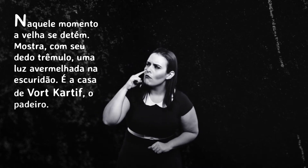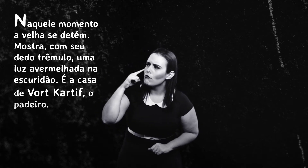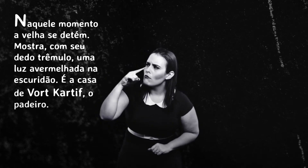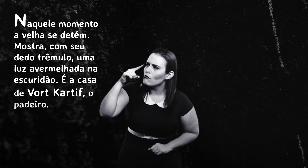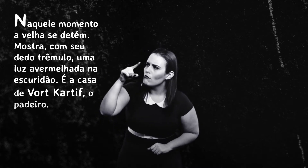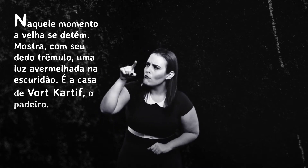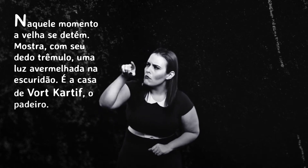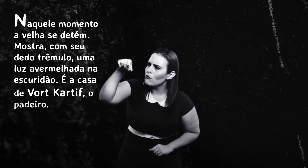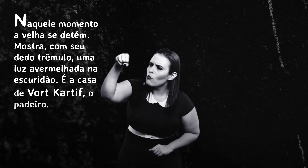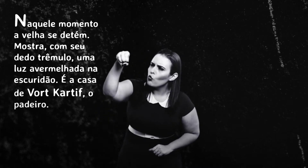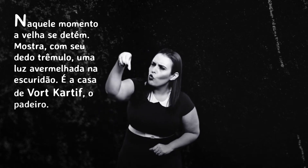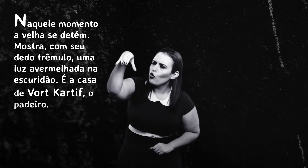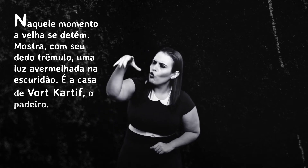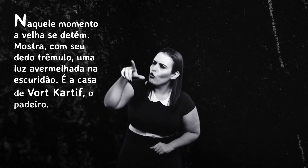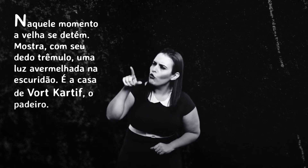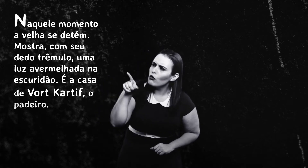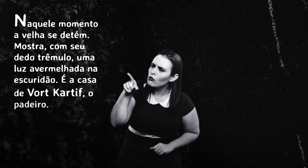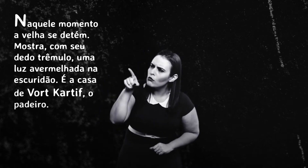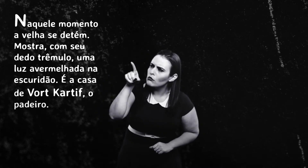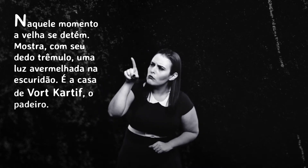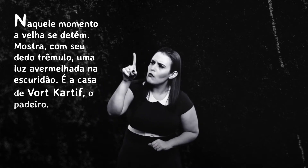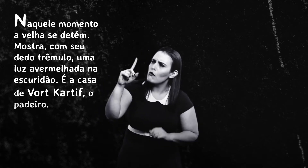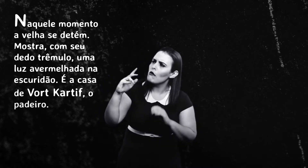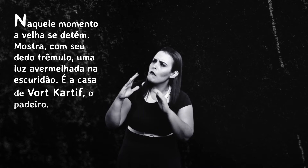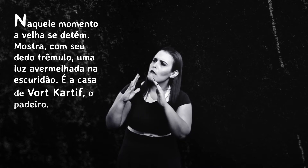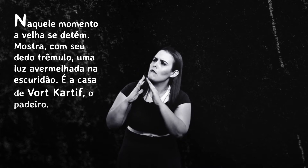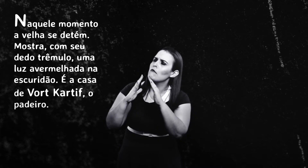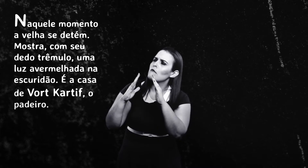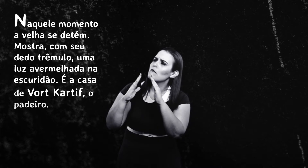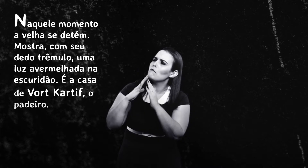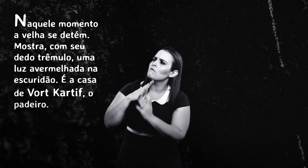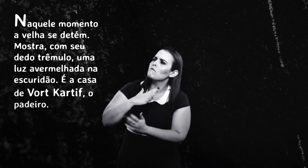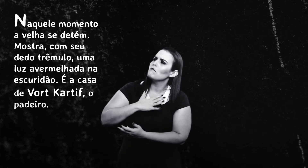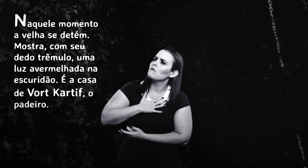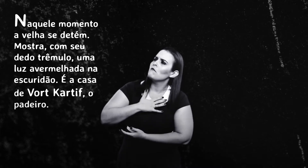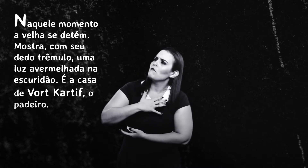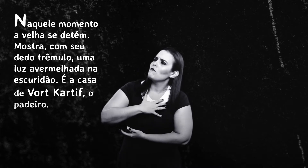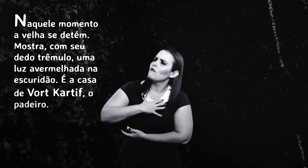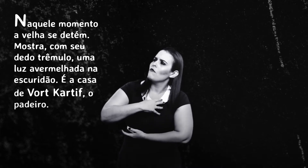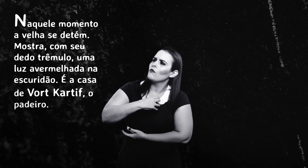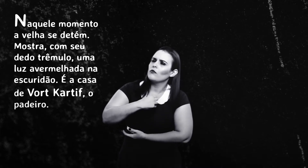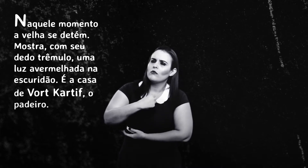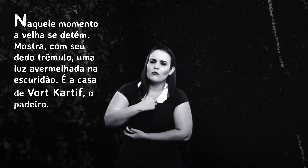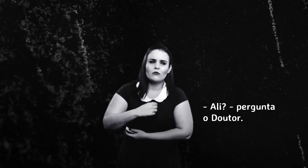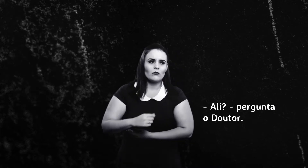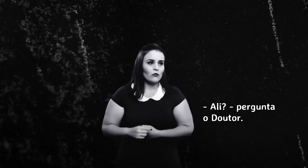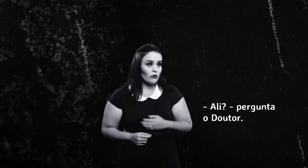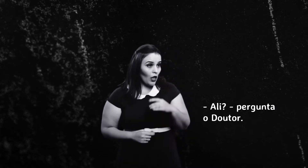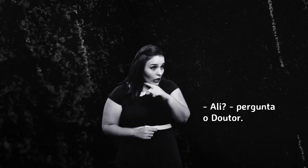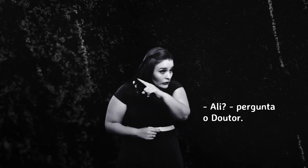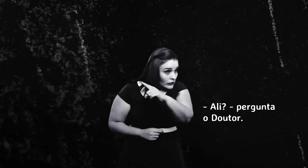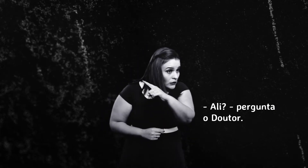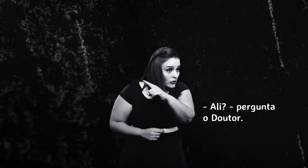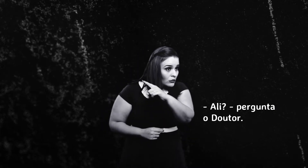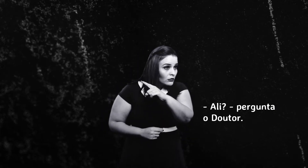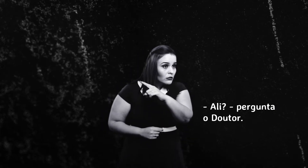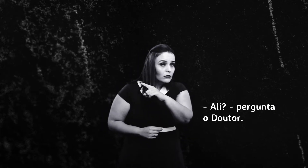avermelhada na escuridão. É a casa de Vort Kartif, o padeiro. Ali? Pergunta o